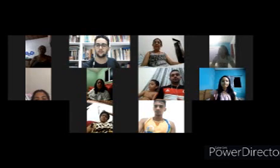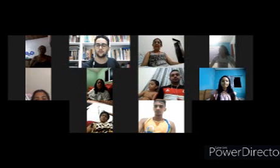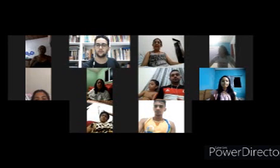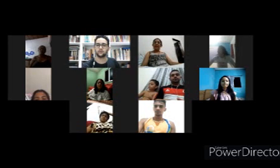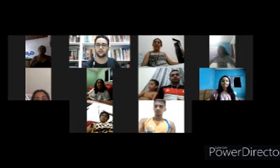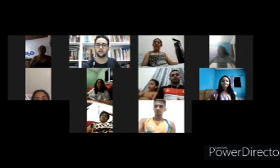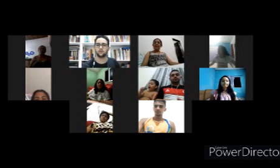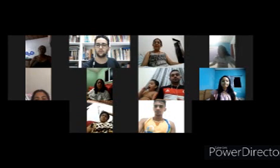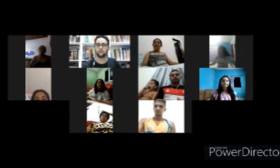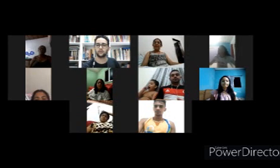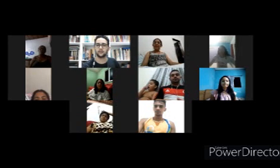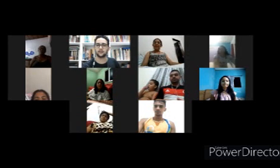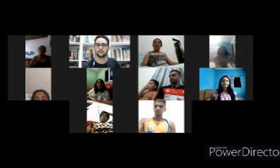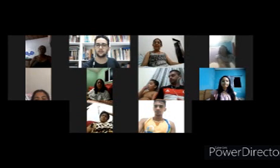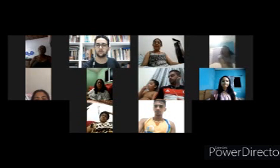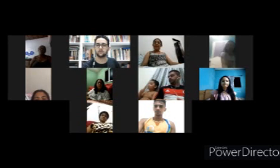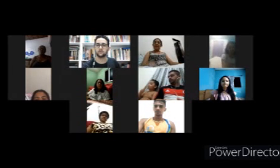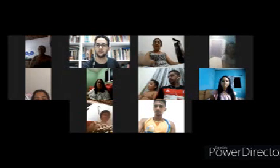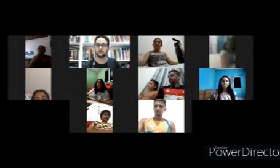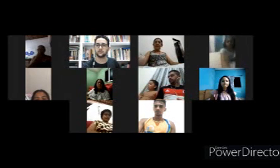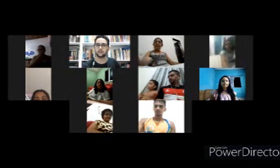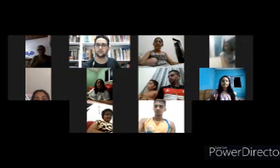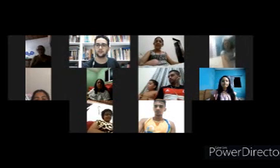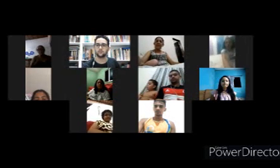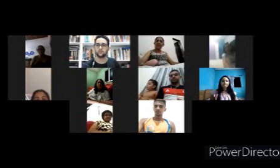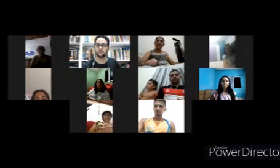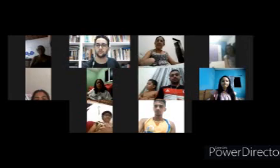Vê se tu tira teu mudo daí, Helena, que eu não tô conseguindo desativar teu mudo.